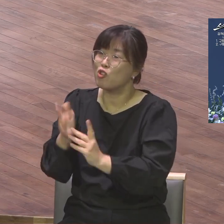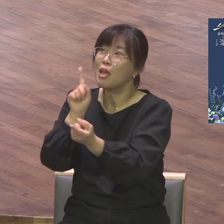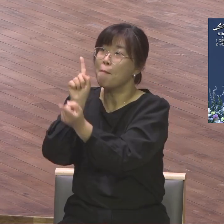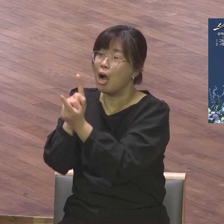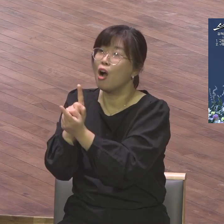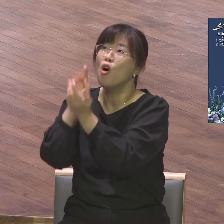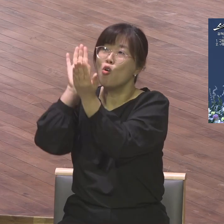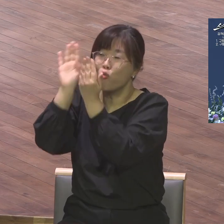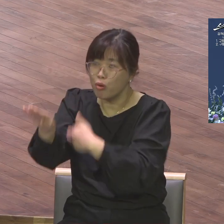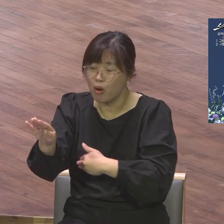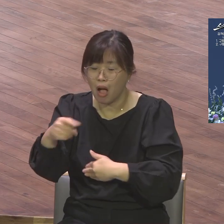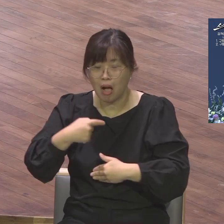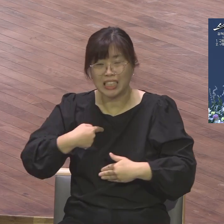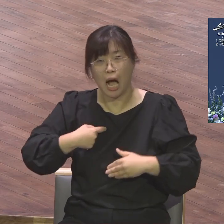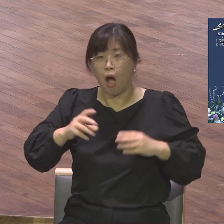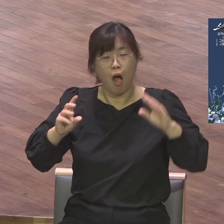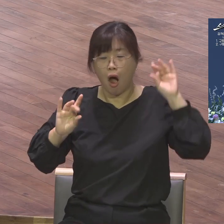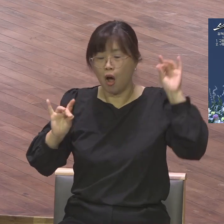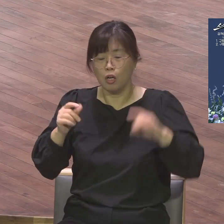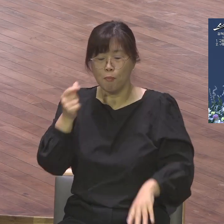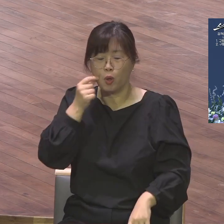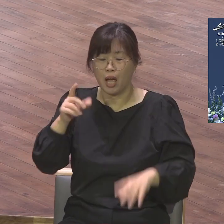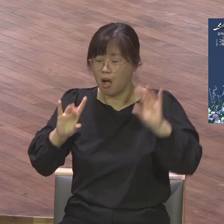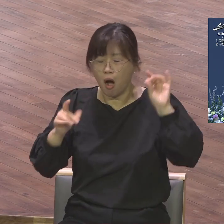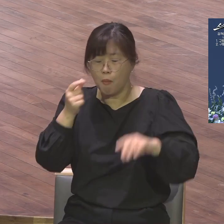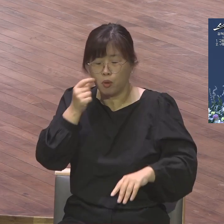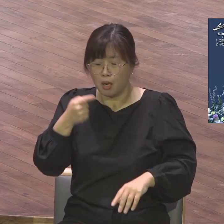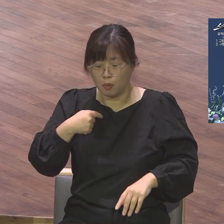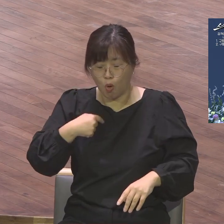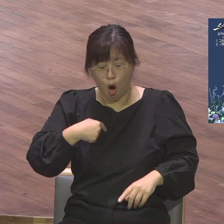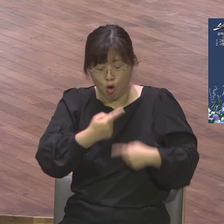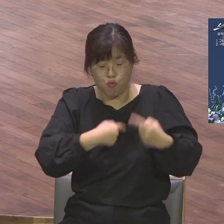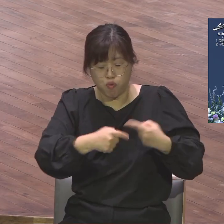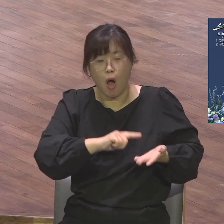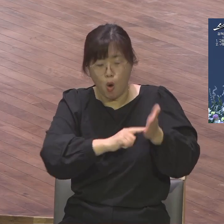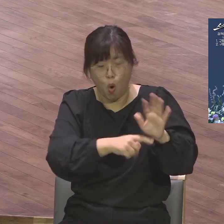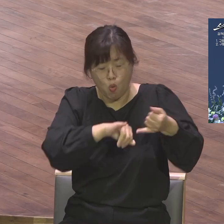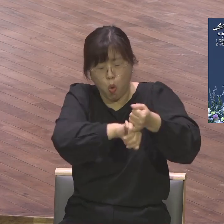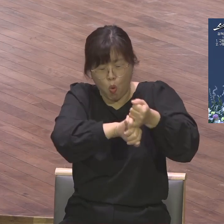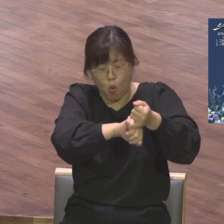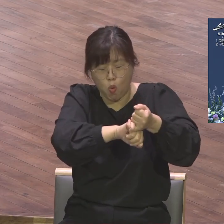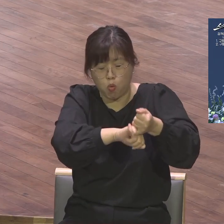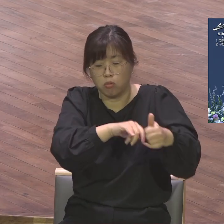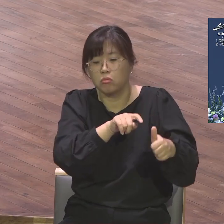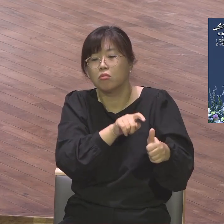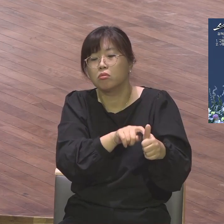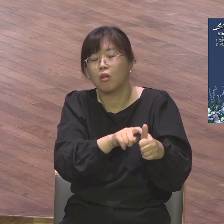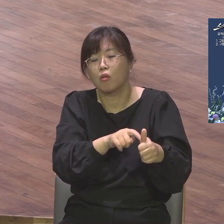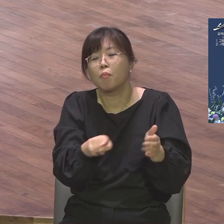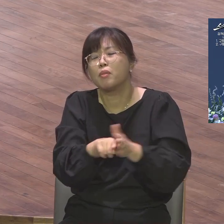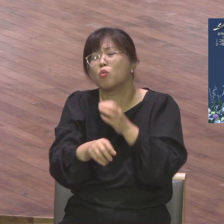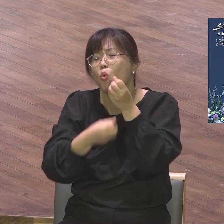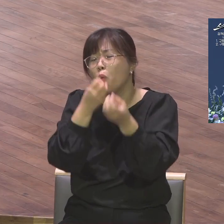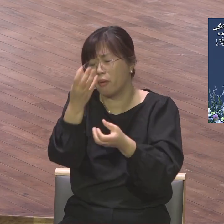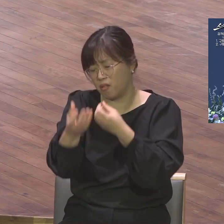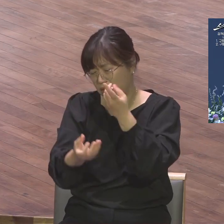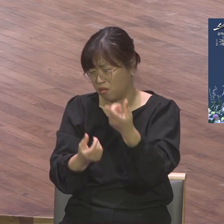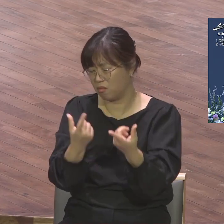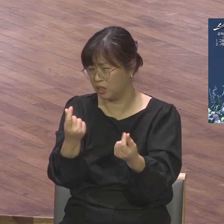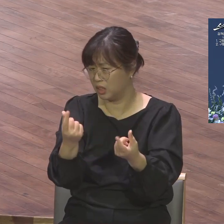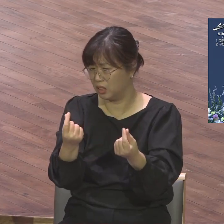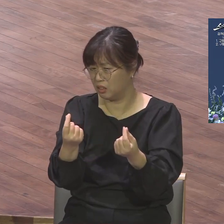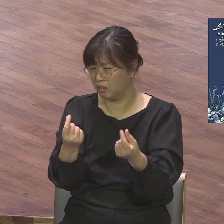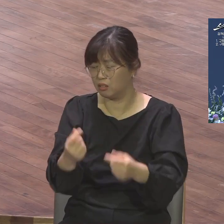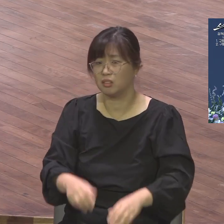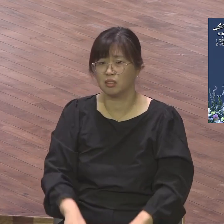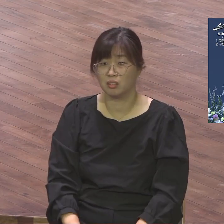처음을 했기 때문에, 삼천정을 다녀왔기 때문에, 부활하신 그리스도를 만났기 때문에, 영적 체험을